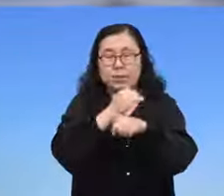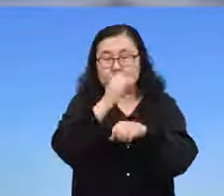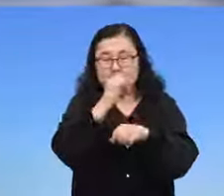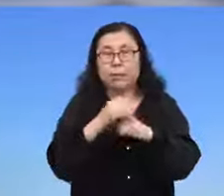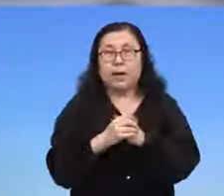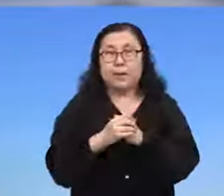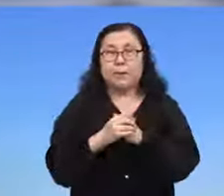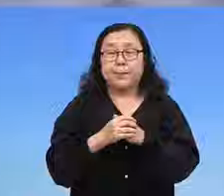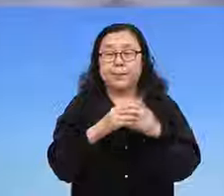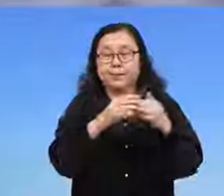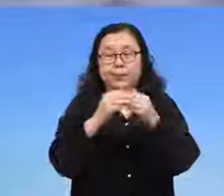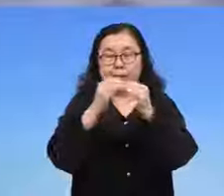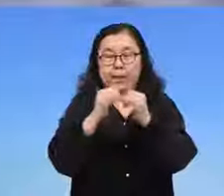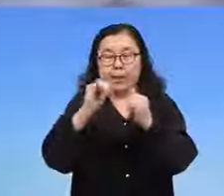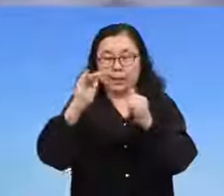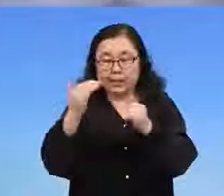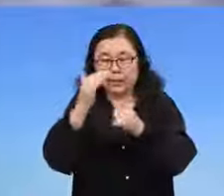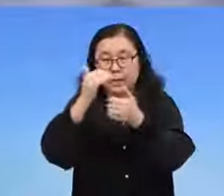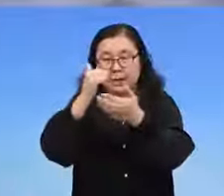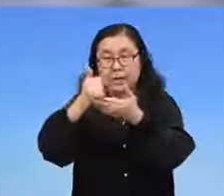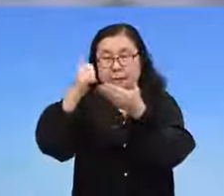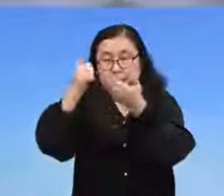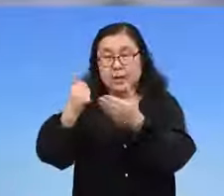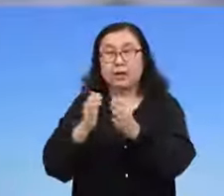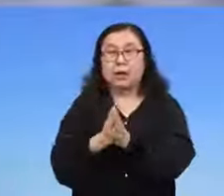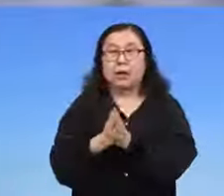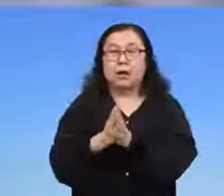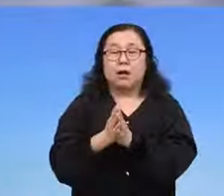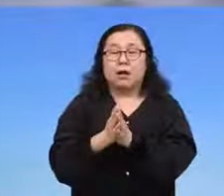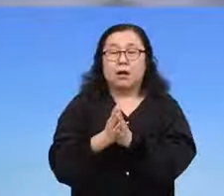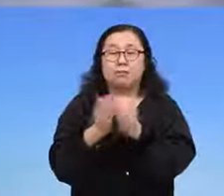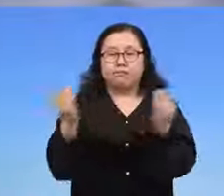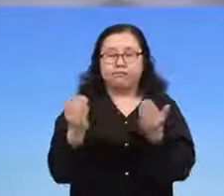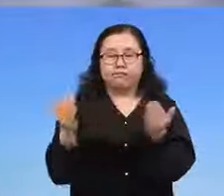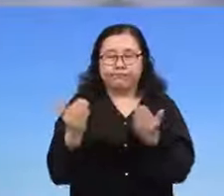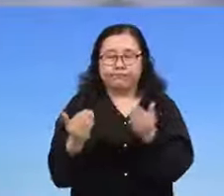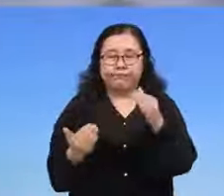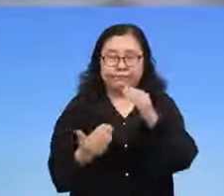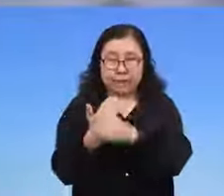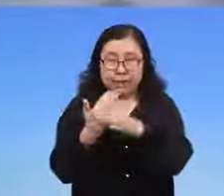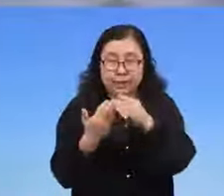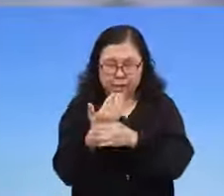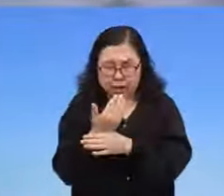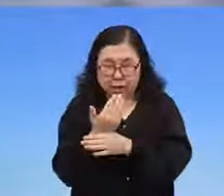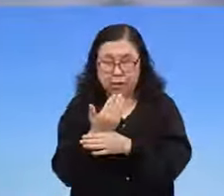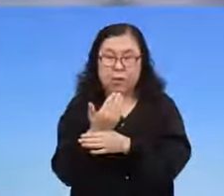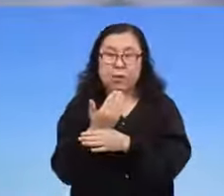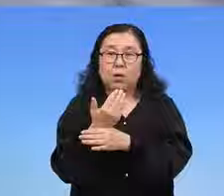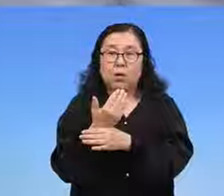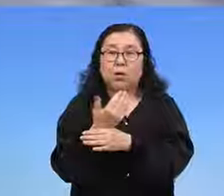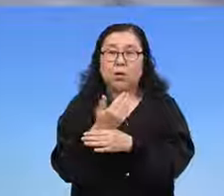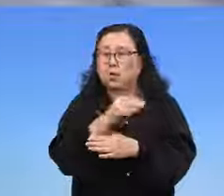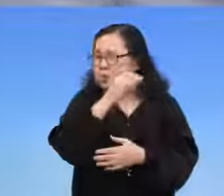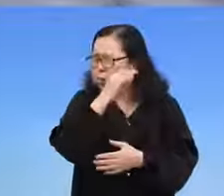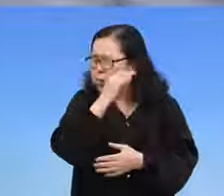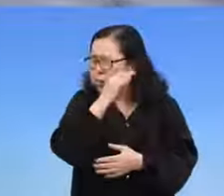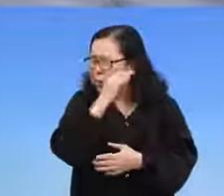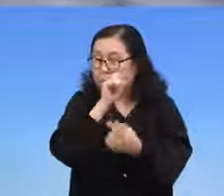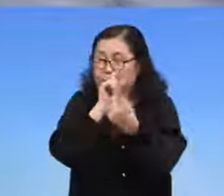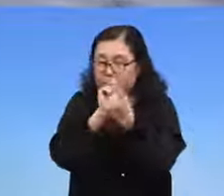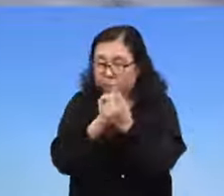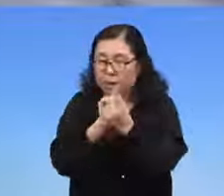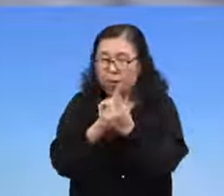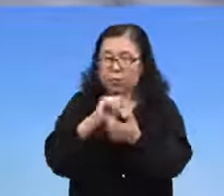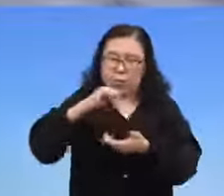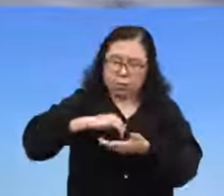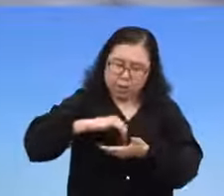되어주시는 주님께서 이 사건 터지고 사람들에게 부끄러움에 빠지고 수치에 빠져서 회한과 후회로